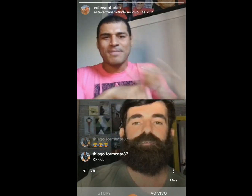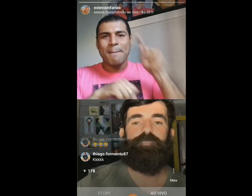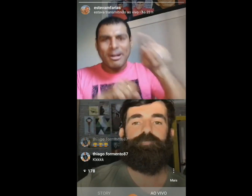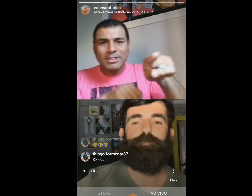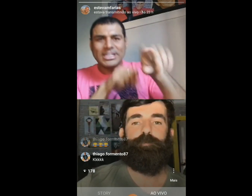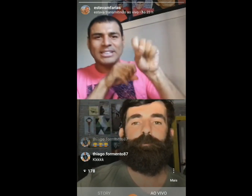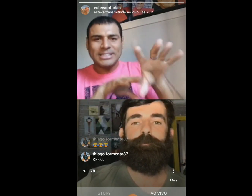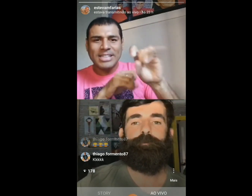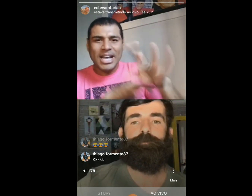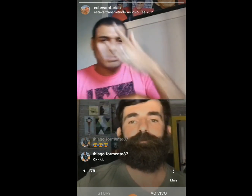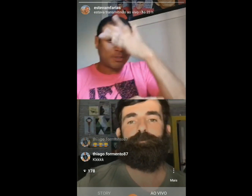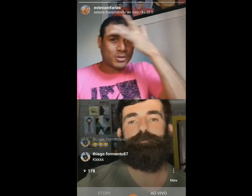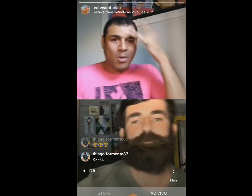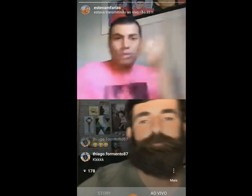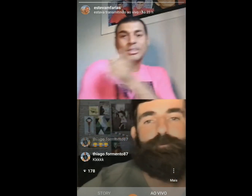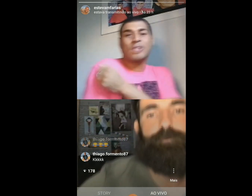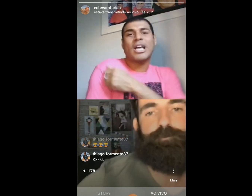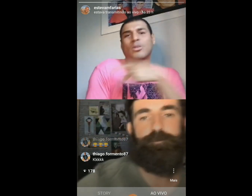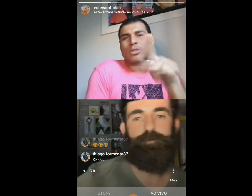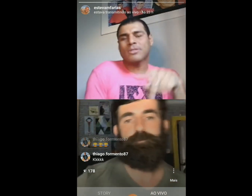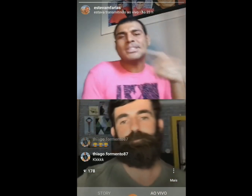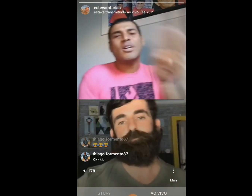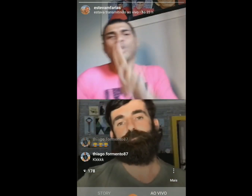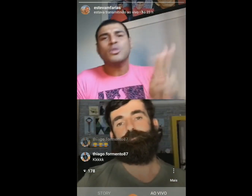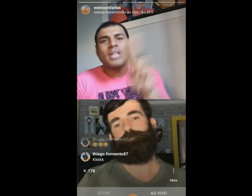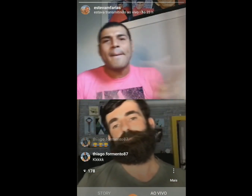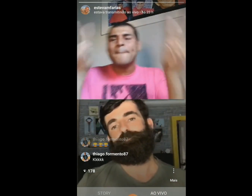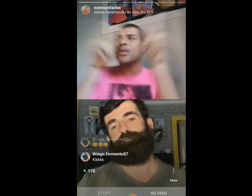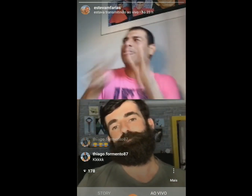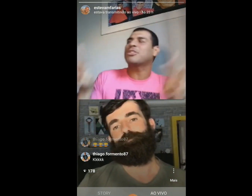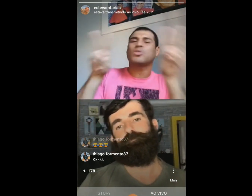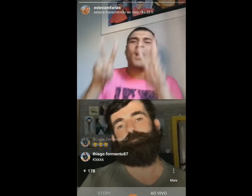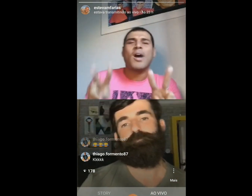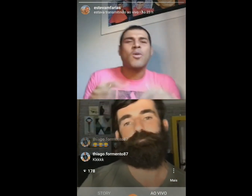você ensinar as pessoas? Você usa o quê? Muito visual? Como que